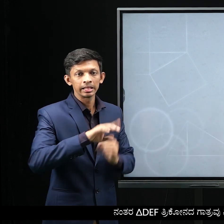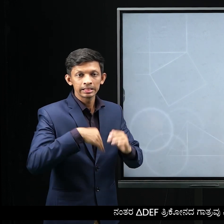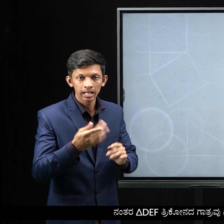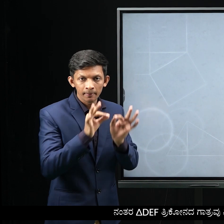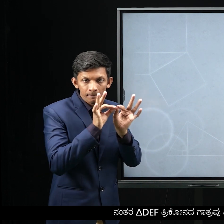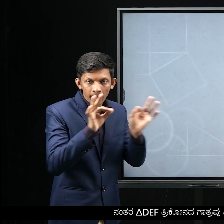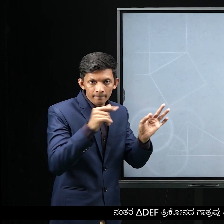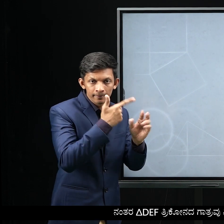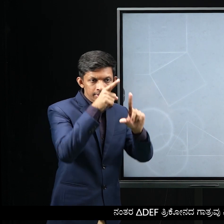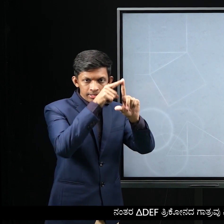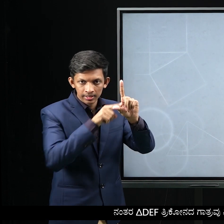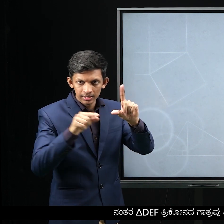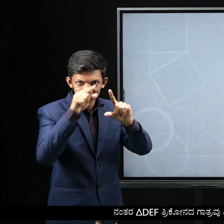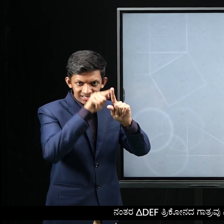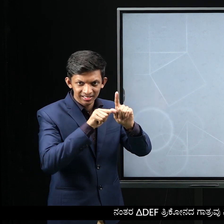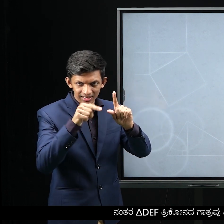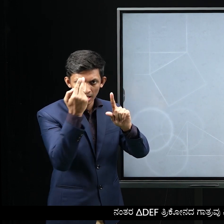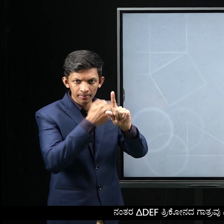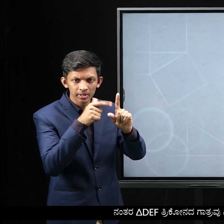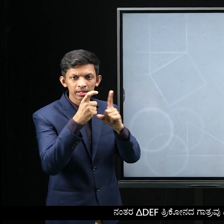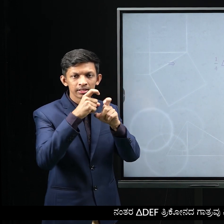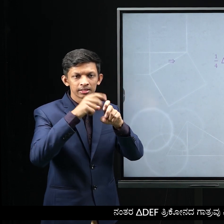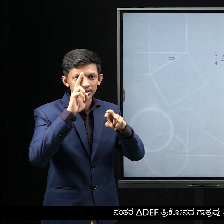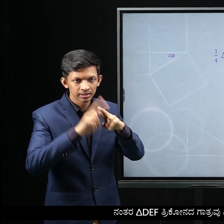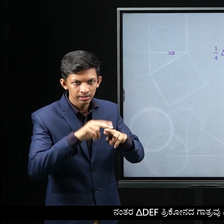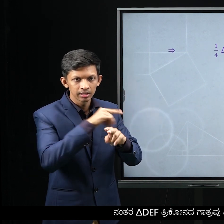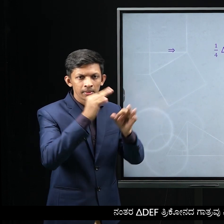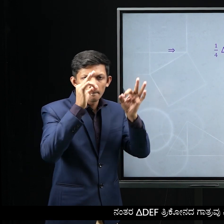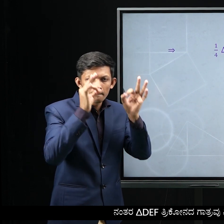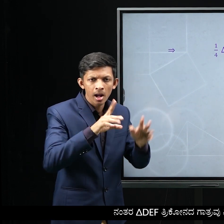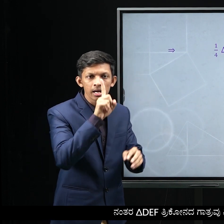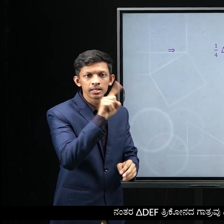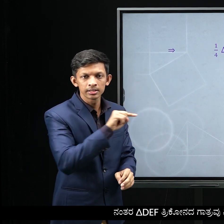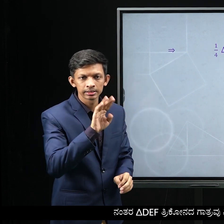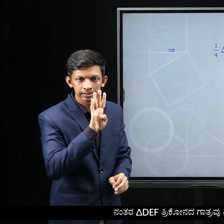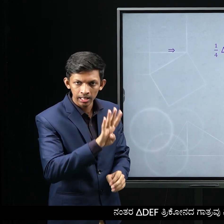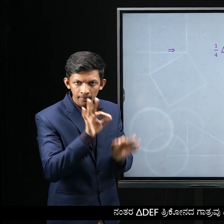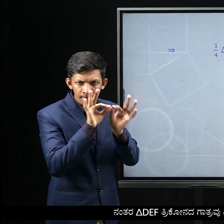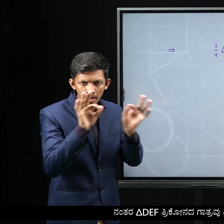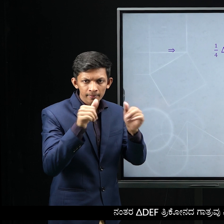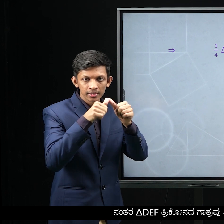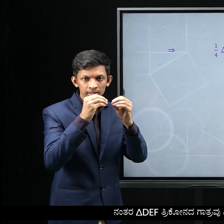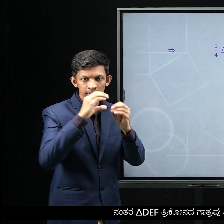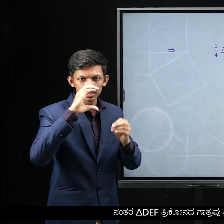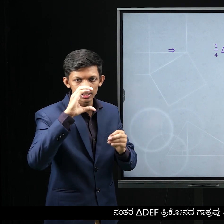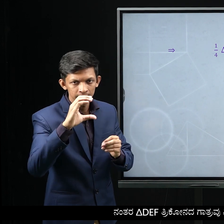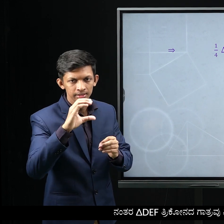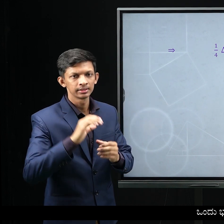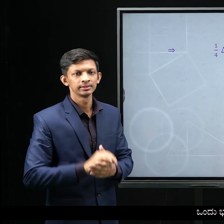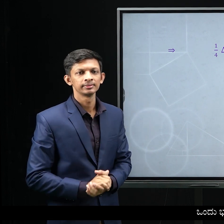ನಂತರ ತ್ರಿಕೋನ ಡಿಇಎಫ್ ತ್ರಿಕೋನದ ಗಾತ್ರವು ನಿಖರವಾಗಿ ತ್ರಿಕೋನ ಎಬಿಸಿ ಗಾತ್ರದ 4ನೇ ಒಂದು